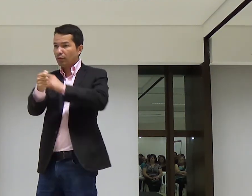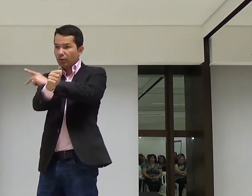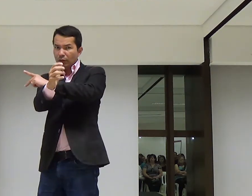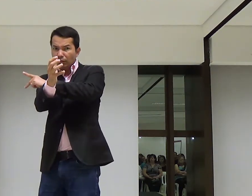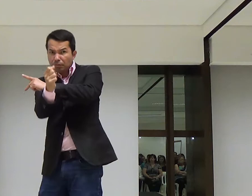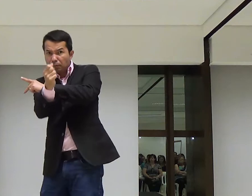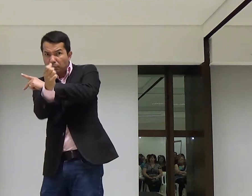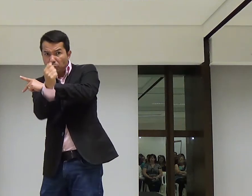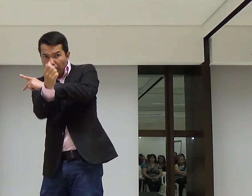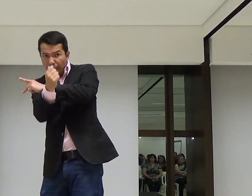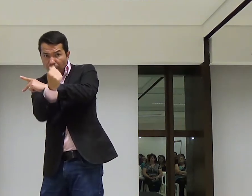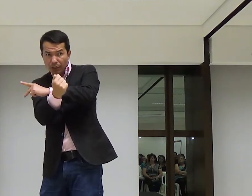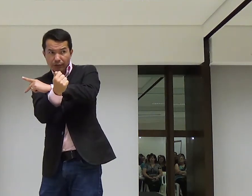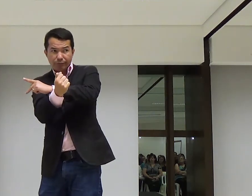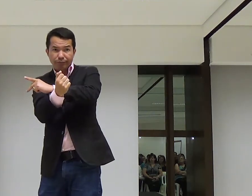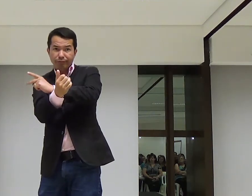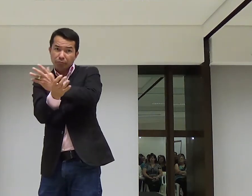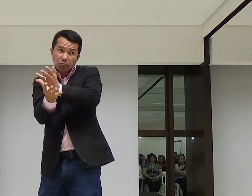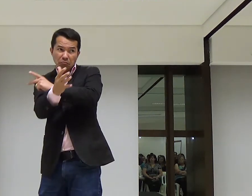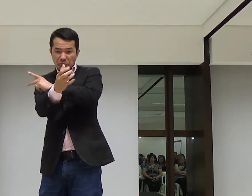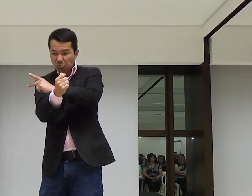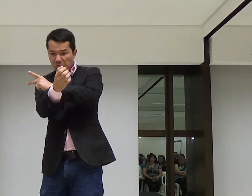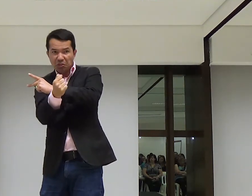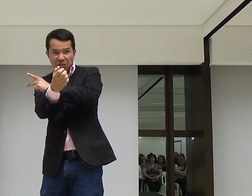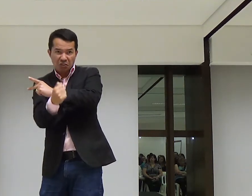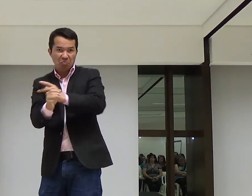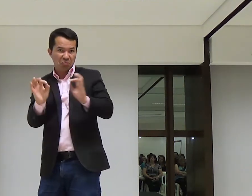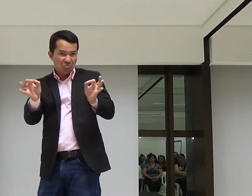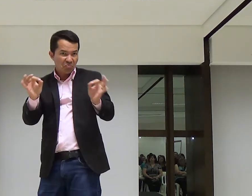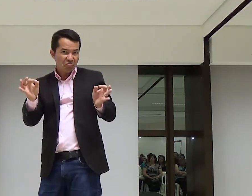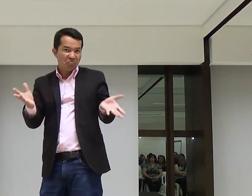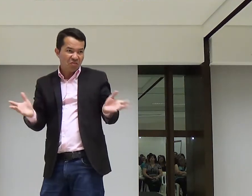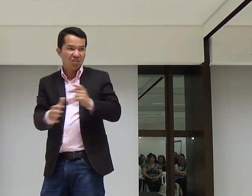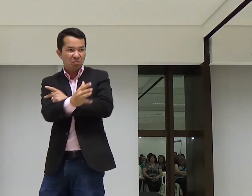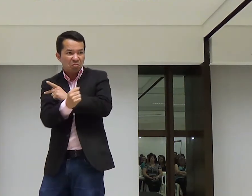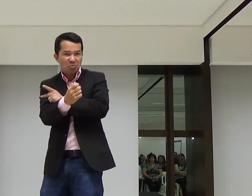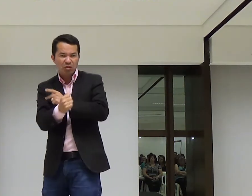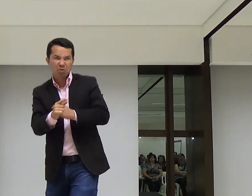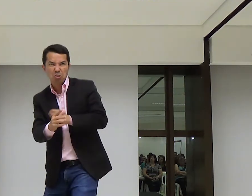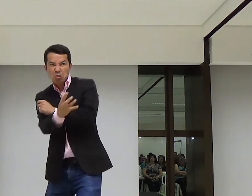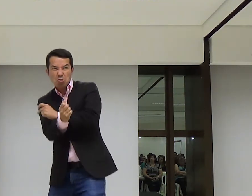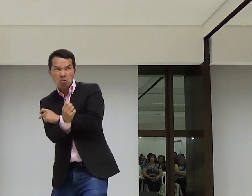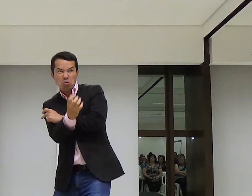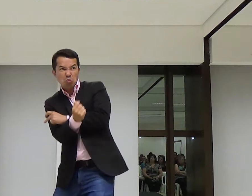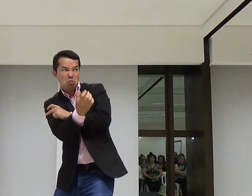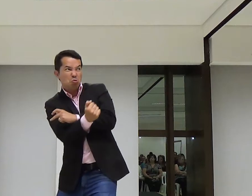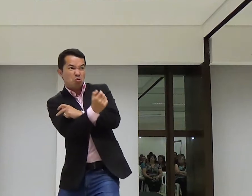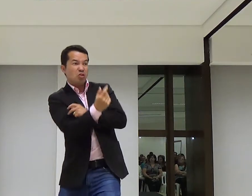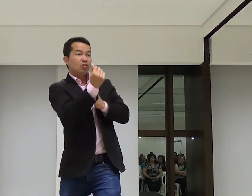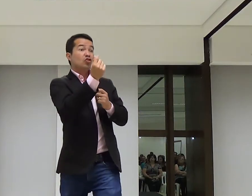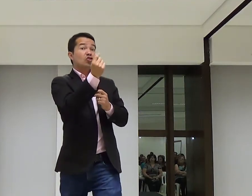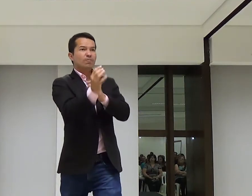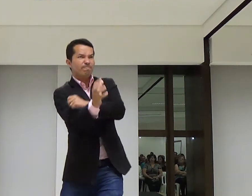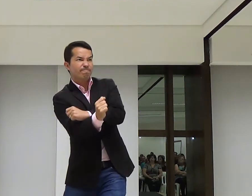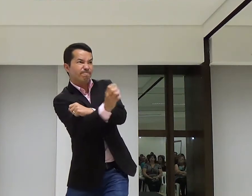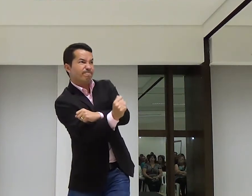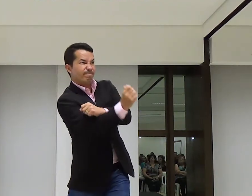E ele era um publicano. A gente usa, então, esse sinal para publicano, certo? Que é aquela pessoa